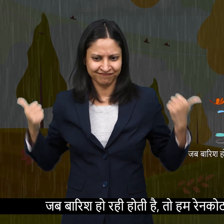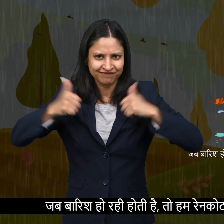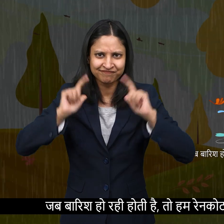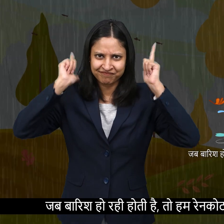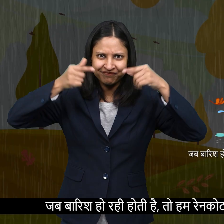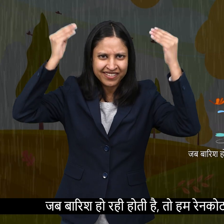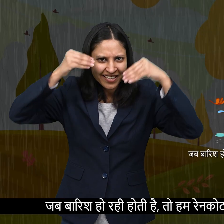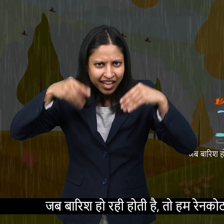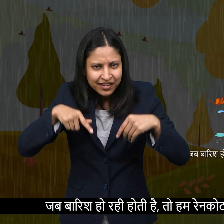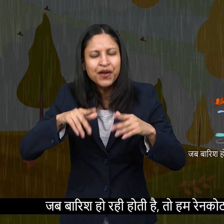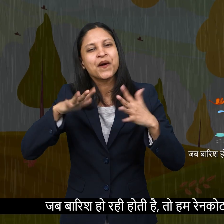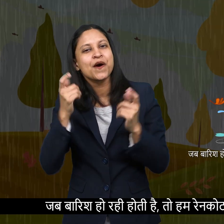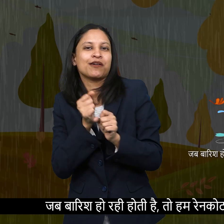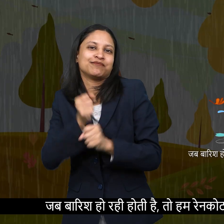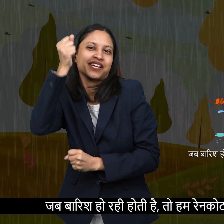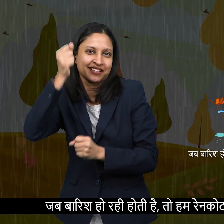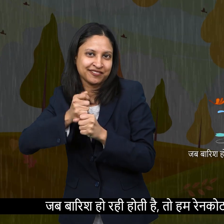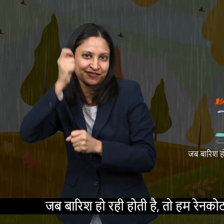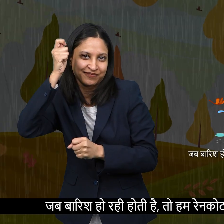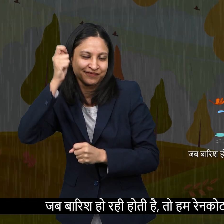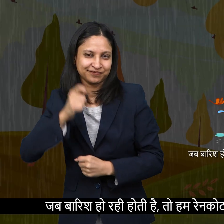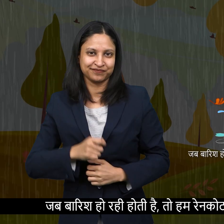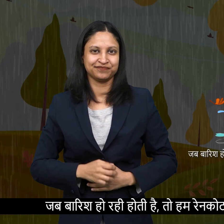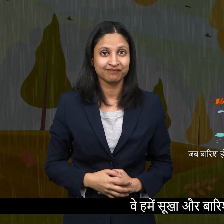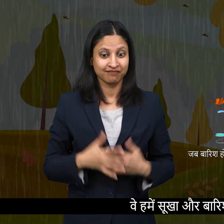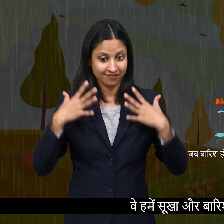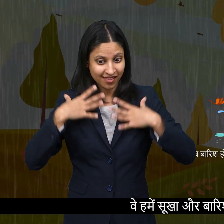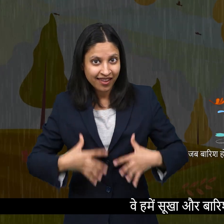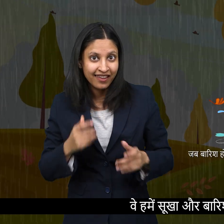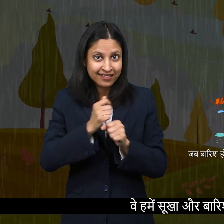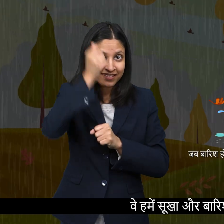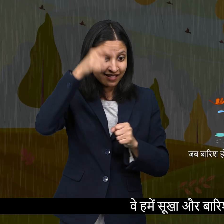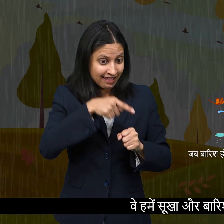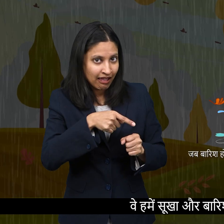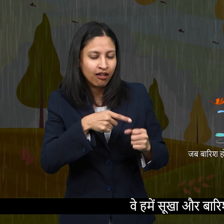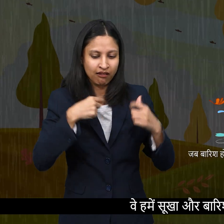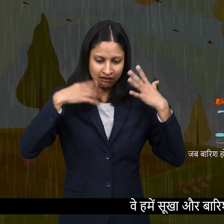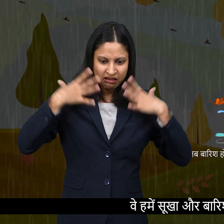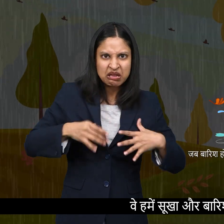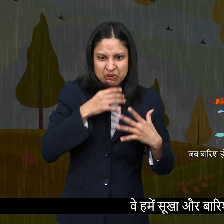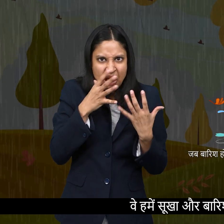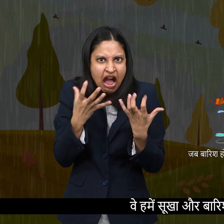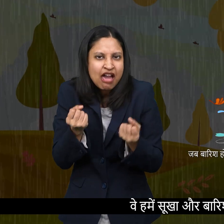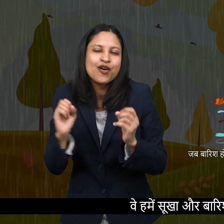और छाते का उपयोग करते हैं। वे हमें सूखा और बारिश से सुरक्षित रखते हैं।